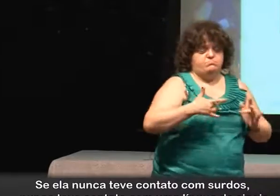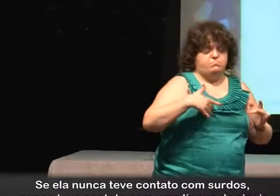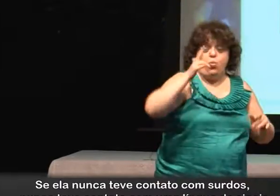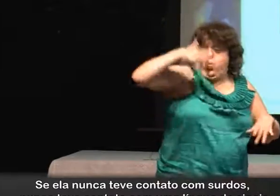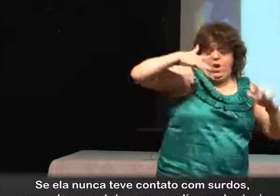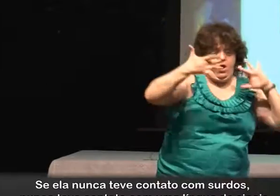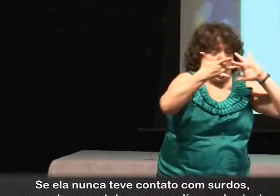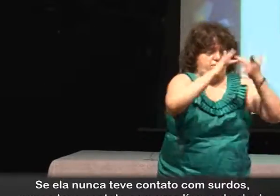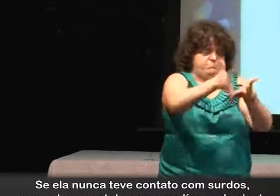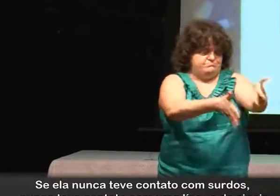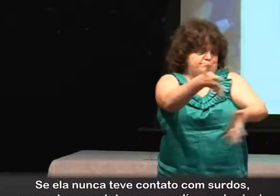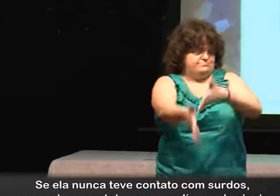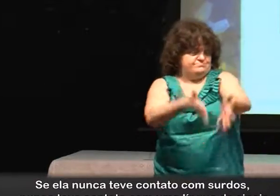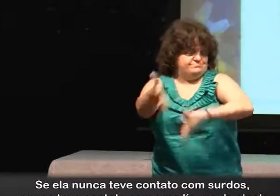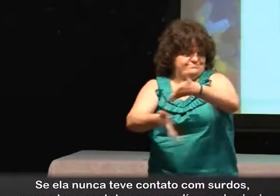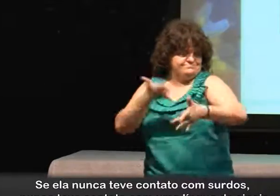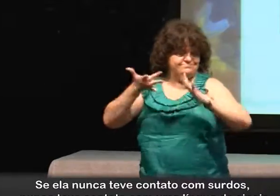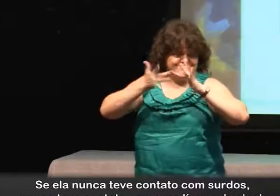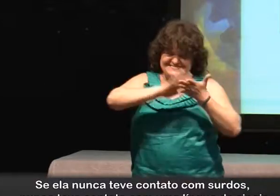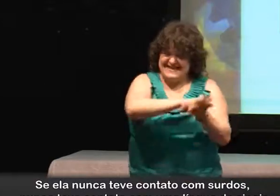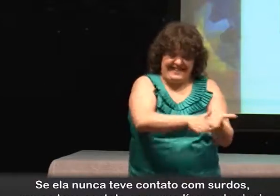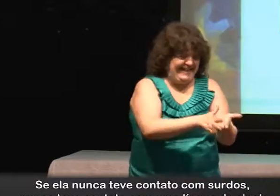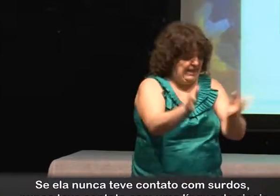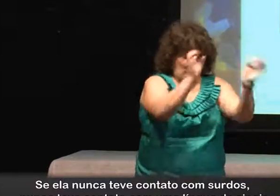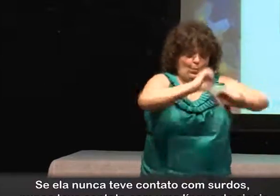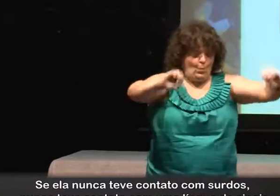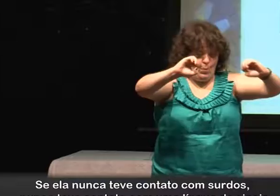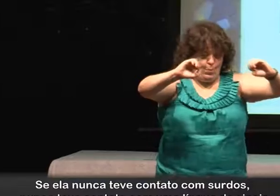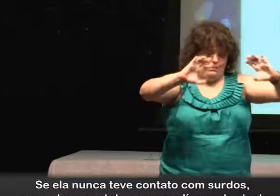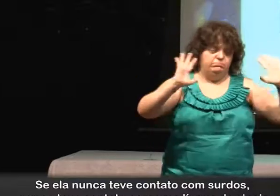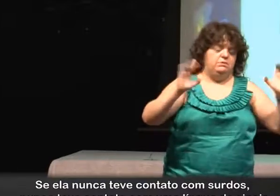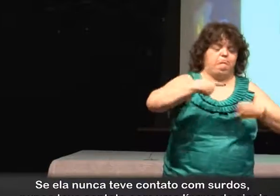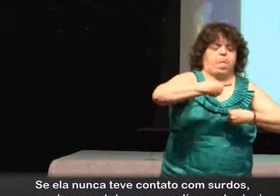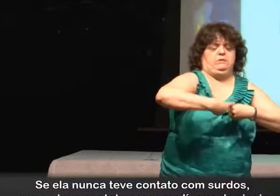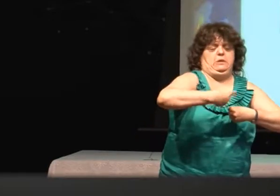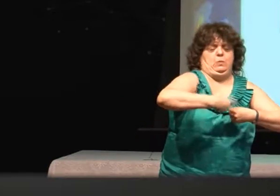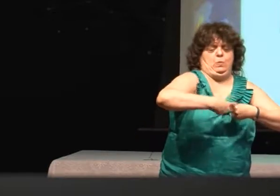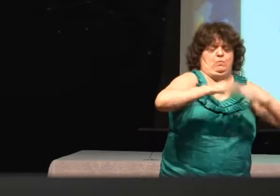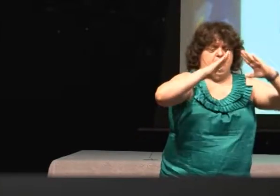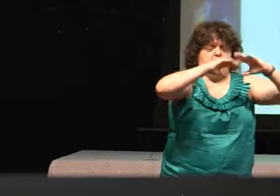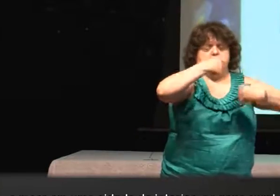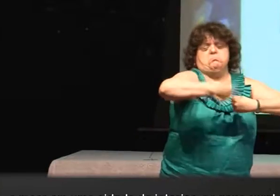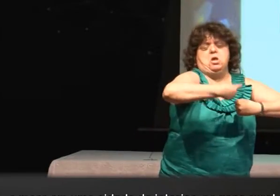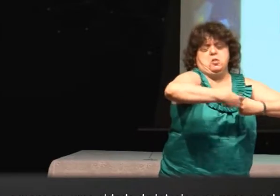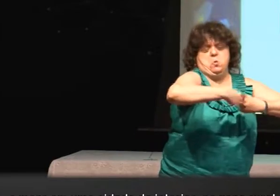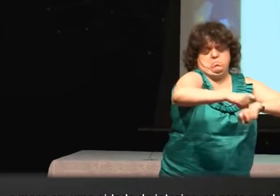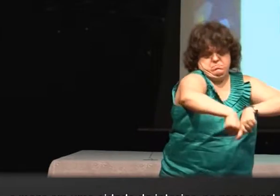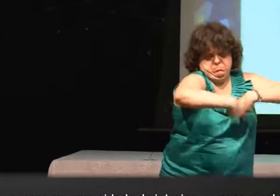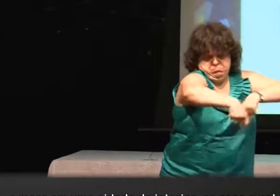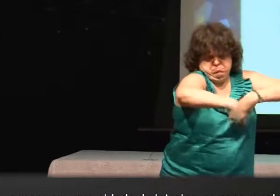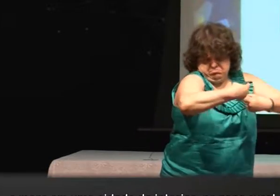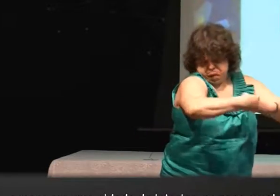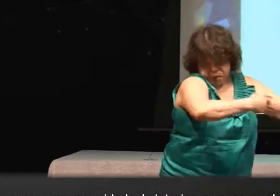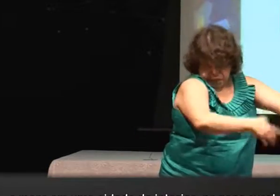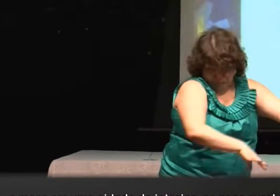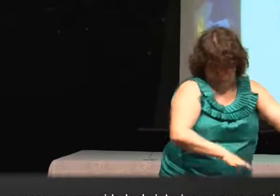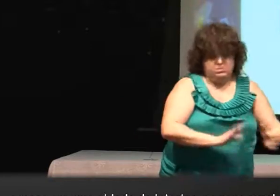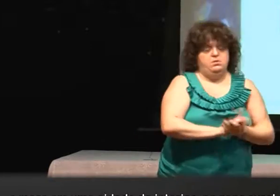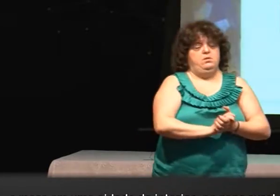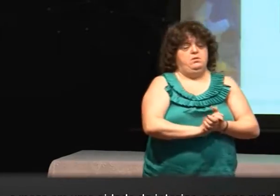com surdos, nunca teve contato com uma língua de sinais nenhuma, e mora numa cidade do interior,